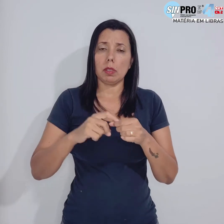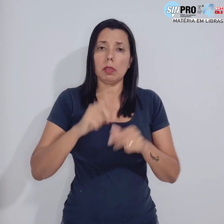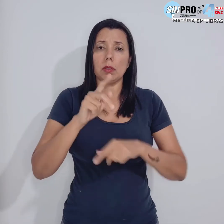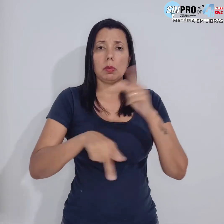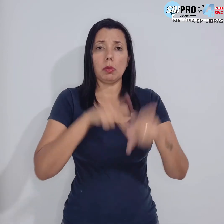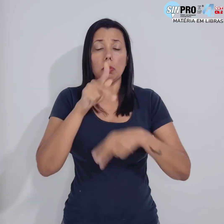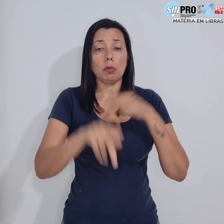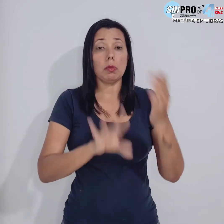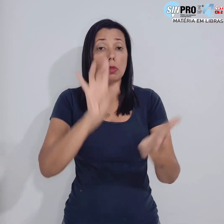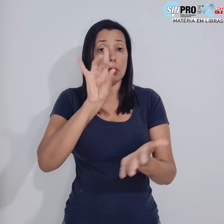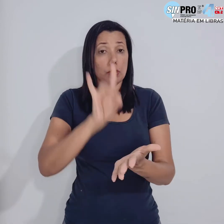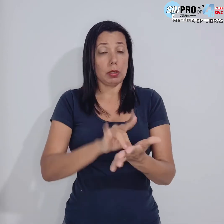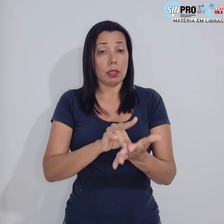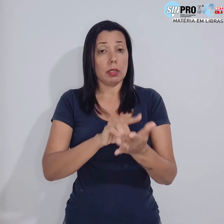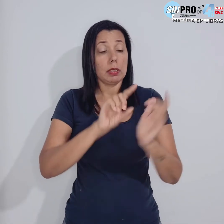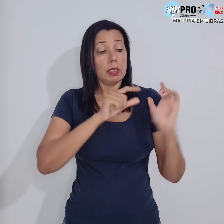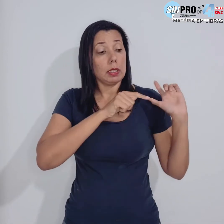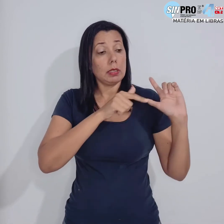2010 constatou a existência de